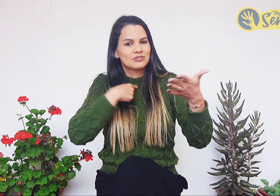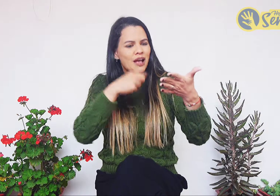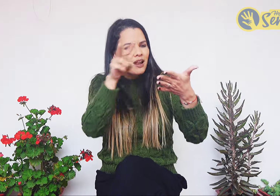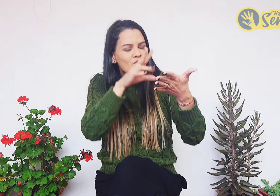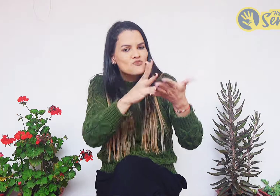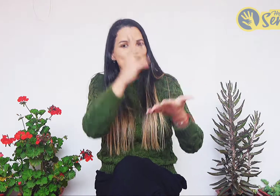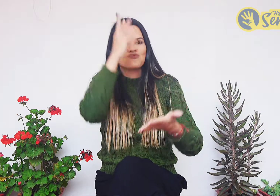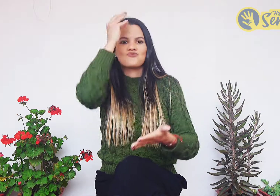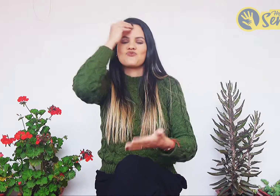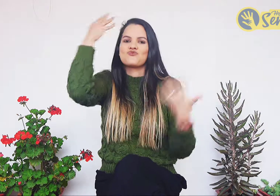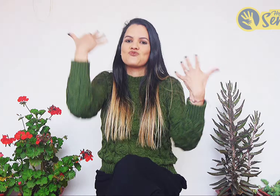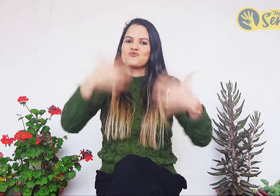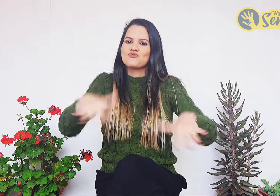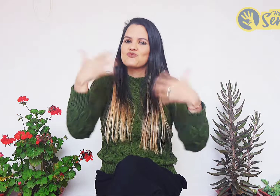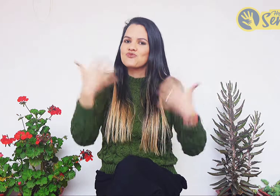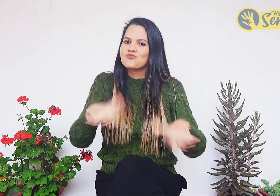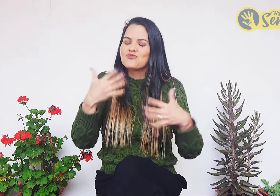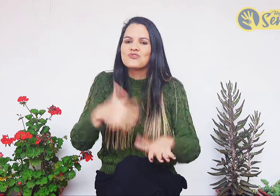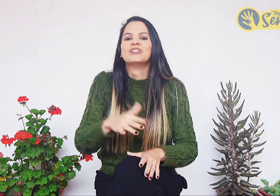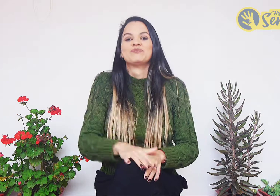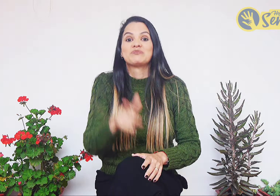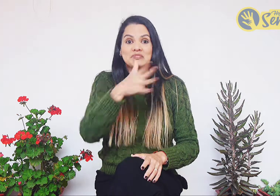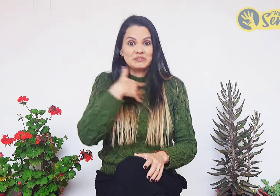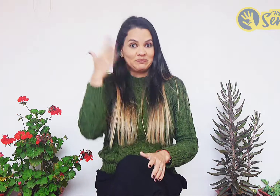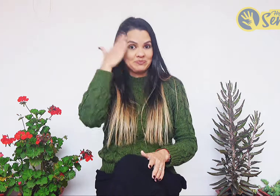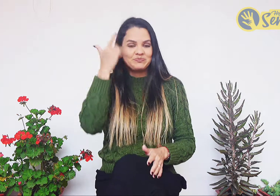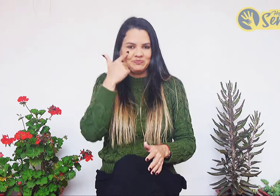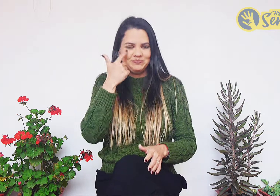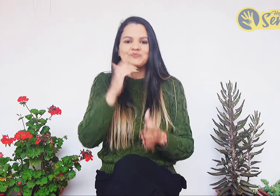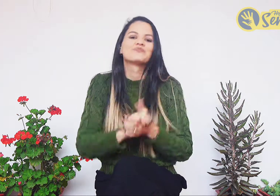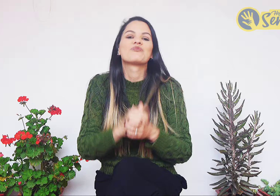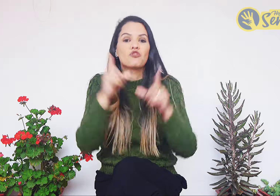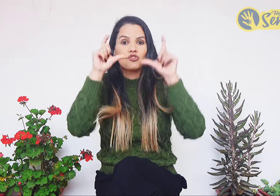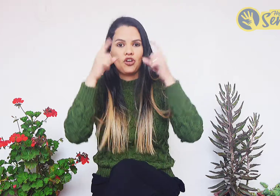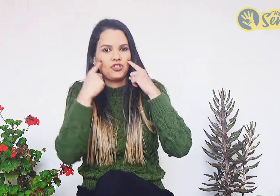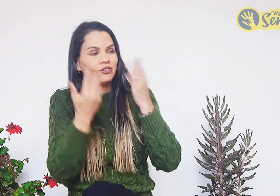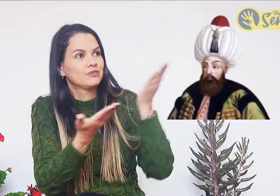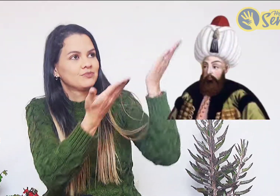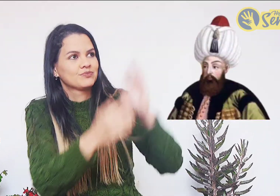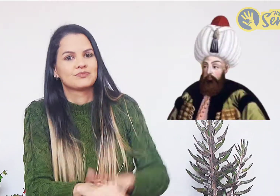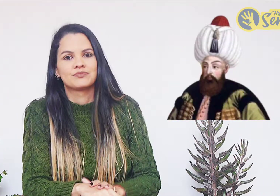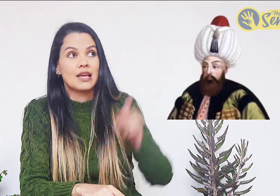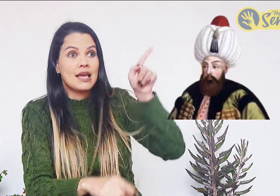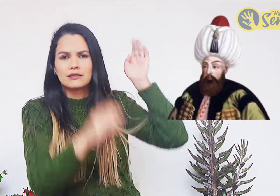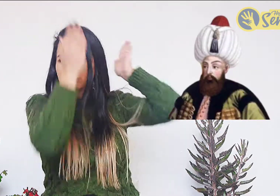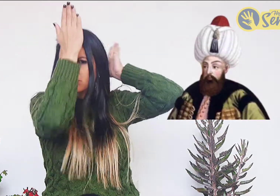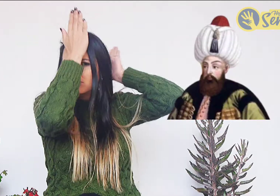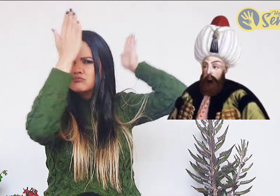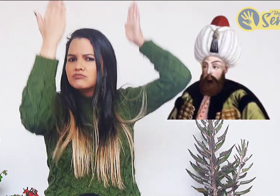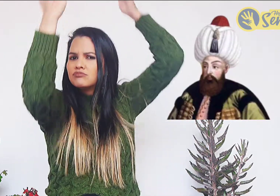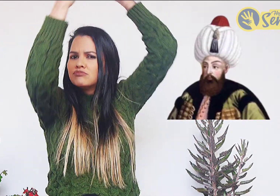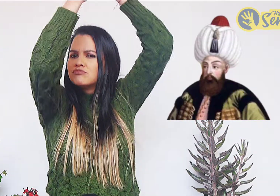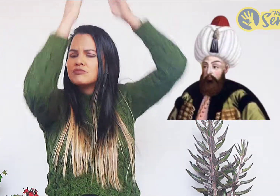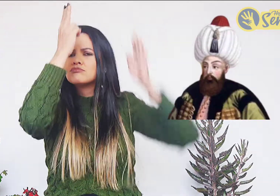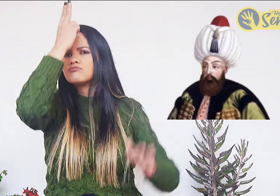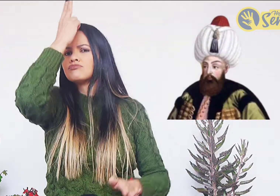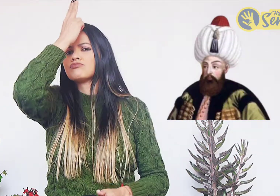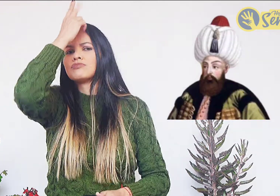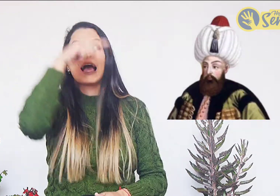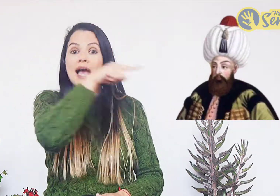Cuando leí esta información me quedé realmente sorprendida. Acá en la fotografía están viendo un sultán. El sultán